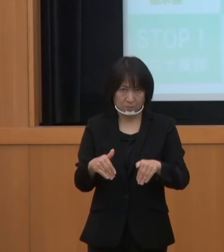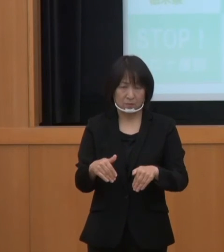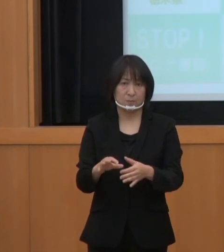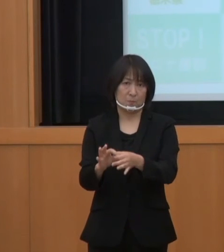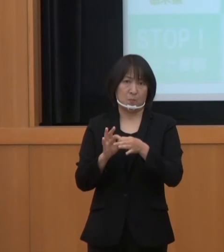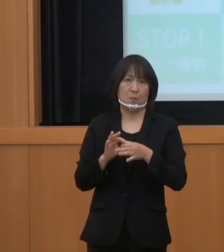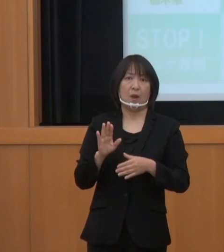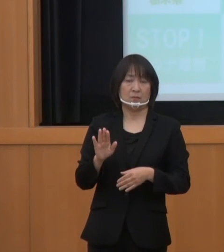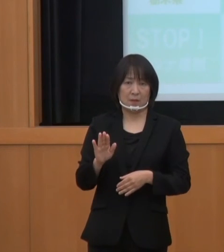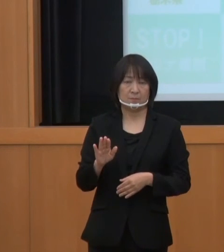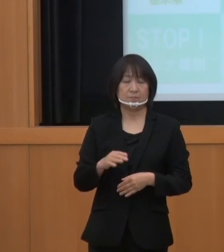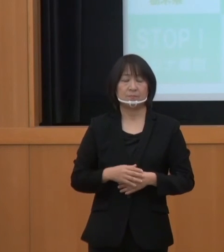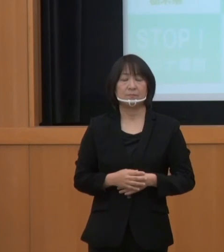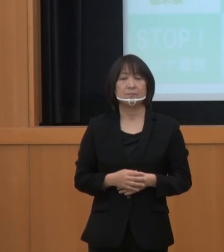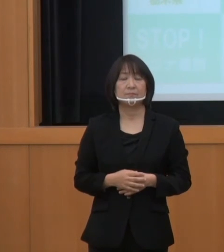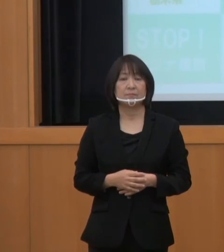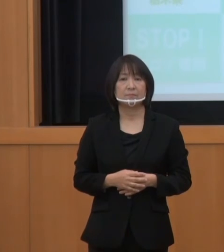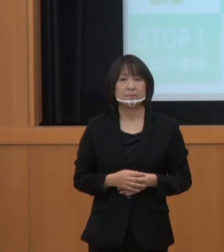駐車場出るのに